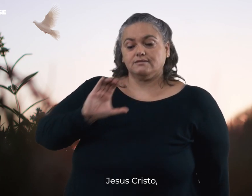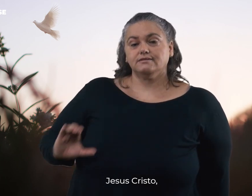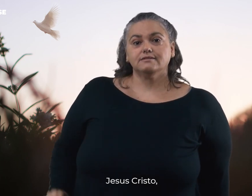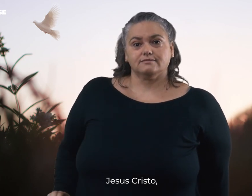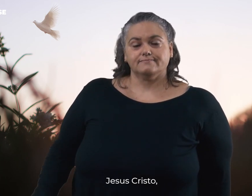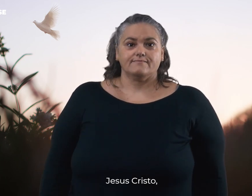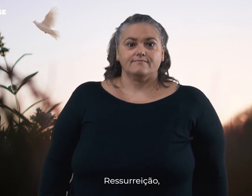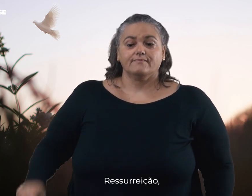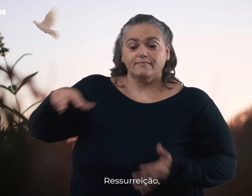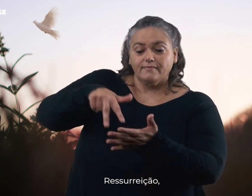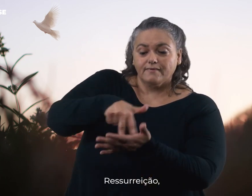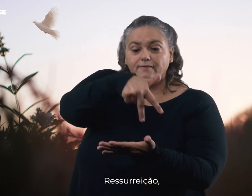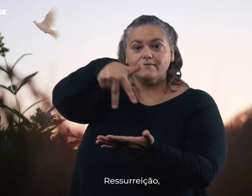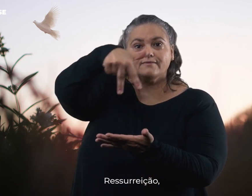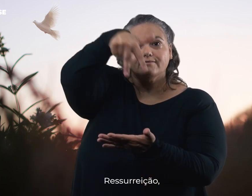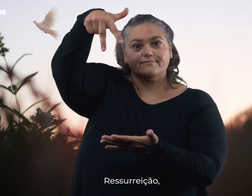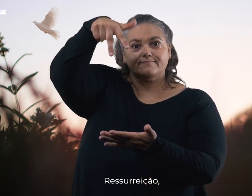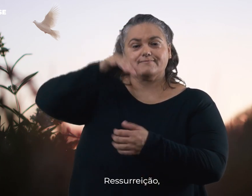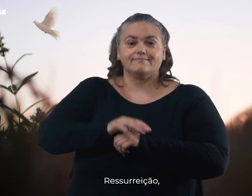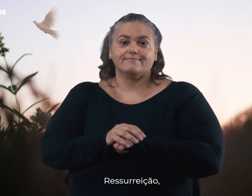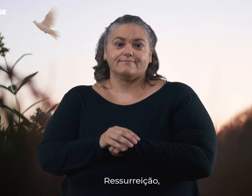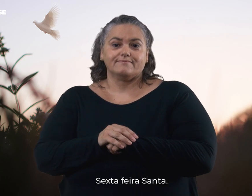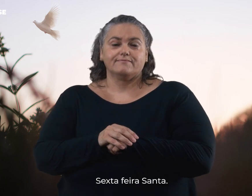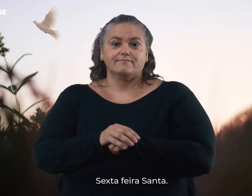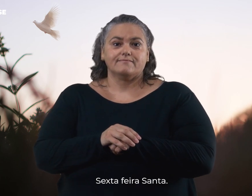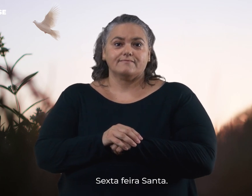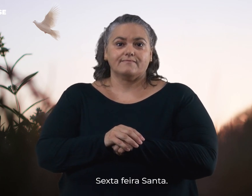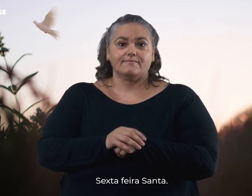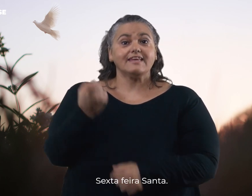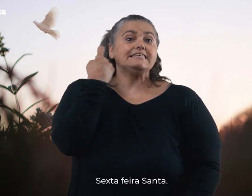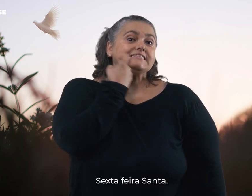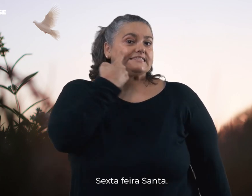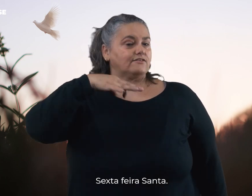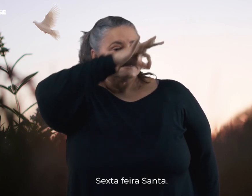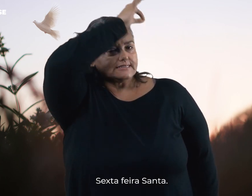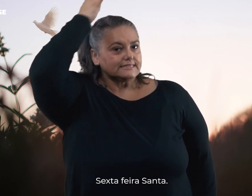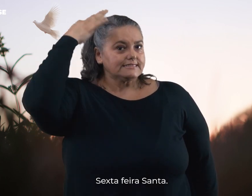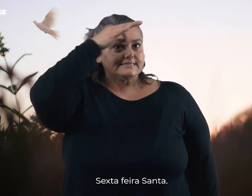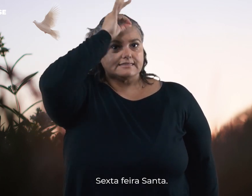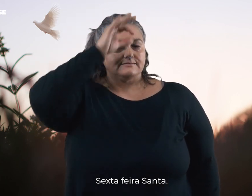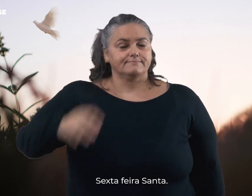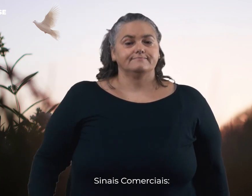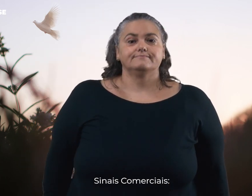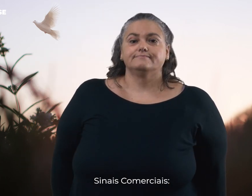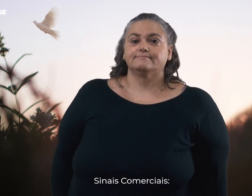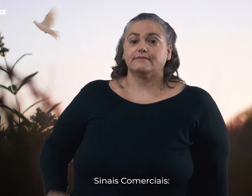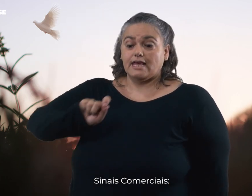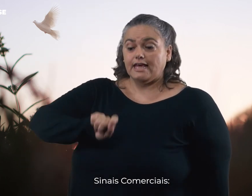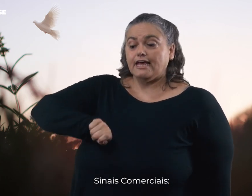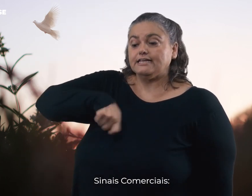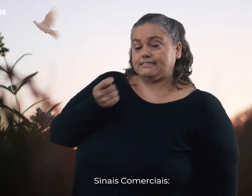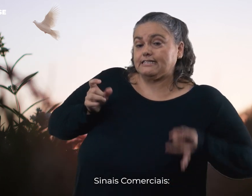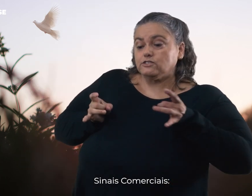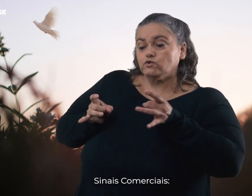Ressurreição Sexta-feira santa Sinais comerciais